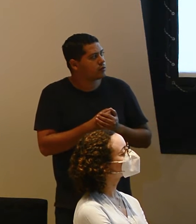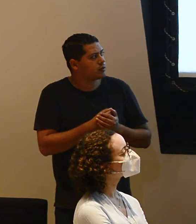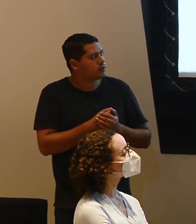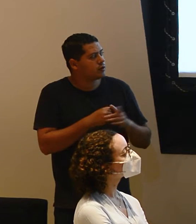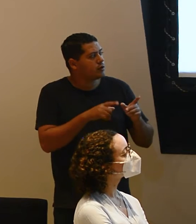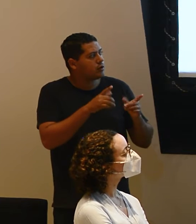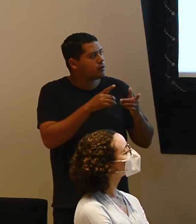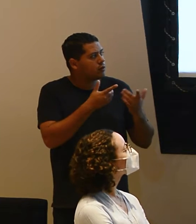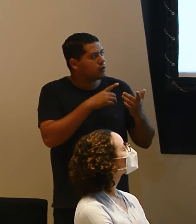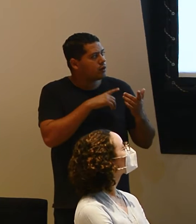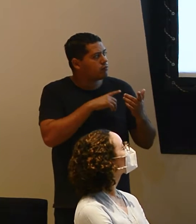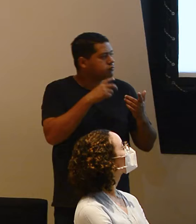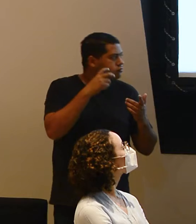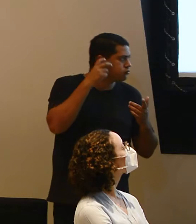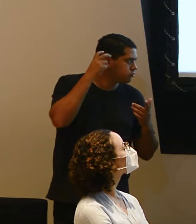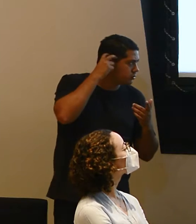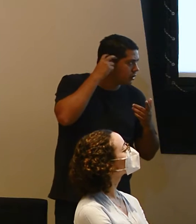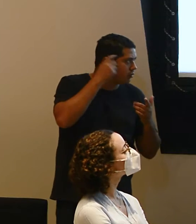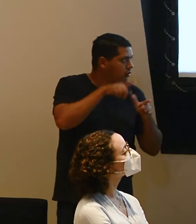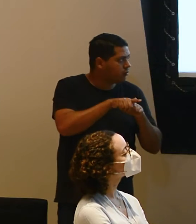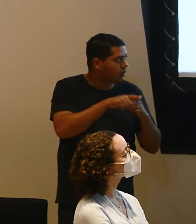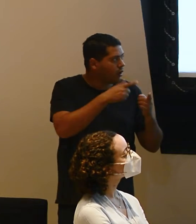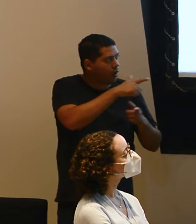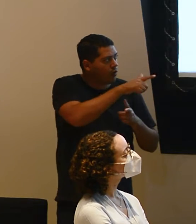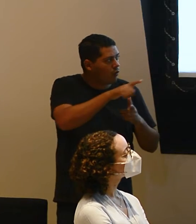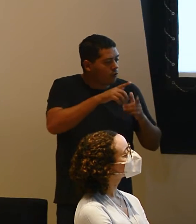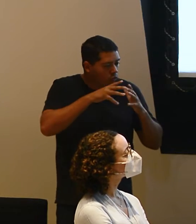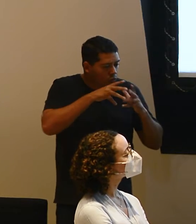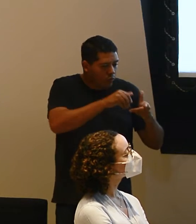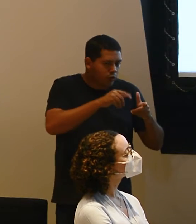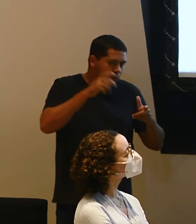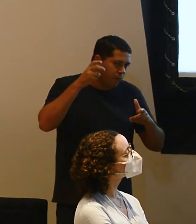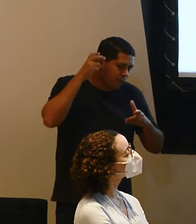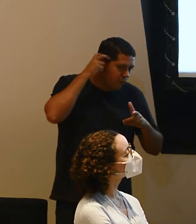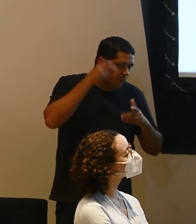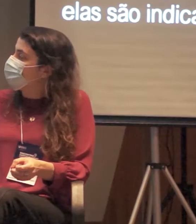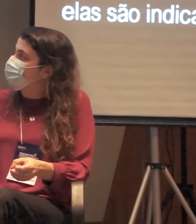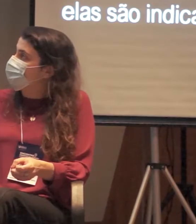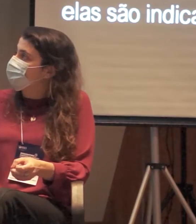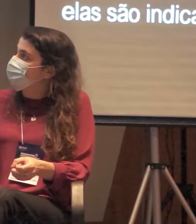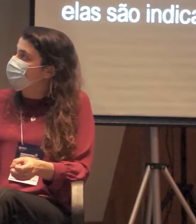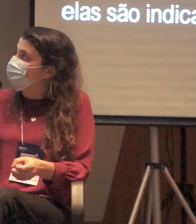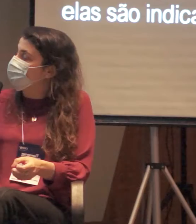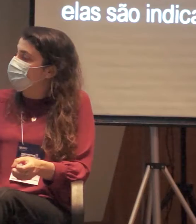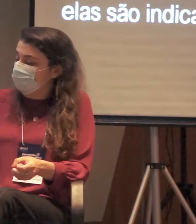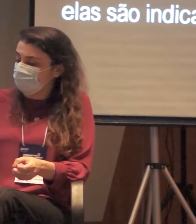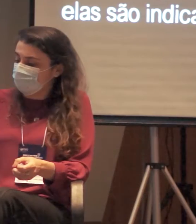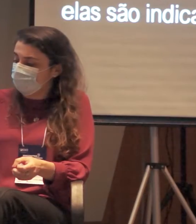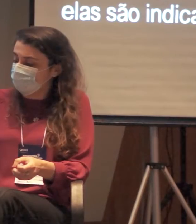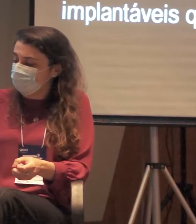parcialmente implantáveis, quando elas estão indicadas? E as ativas totalmente implantáveis, quando elas estão indicadas? Pode explicar para a